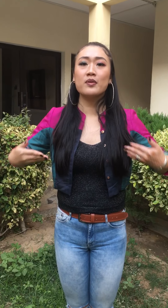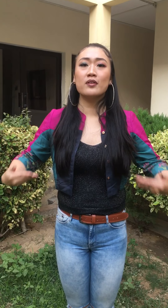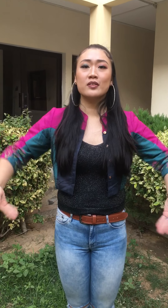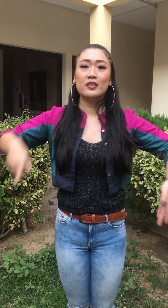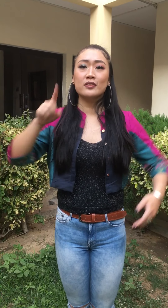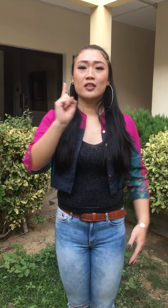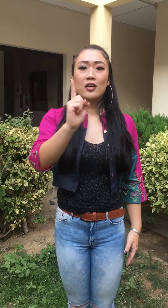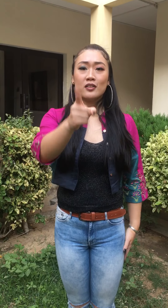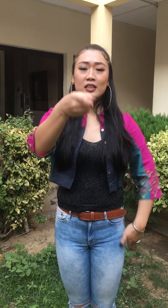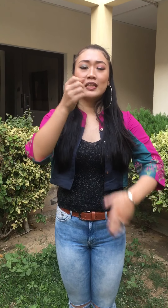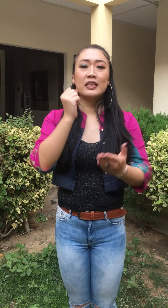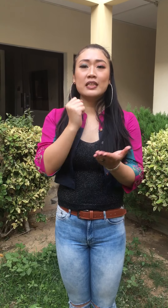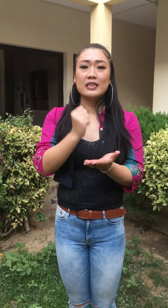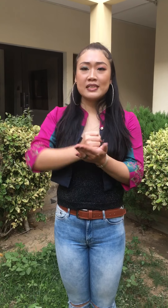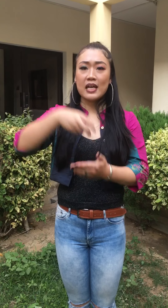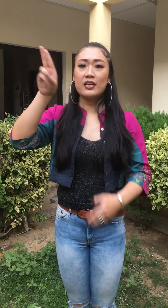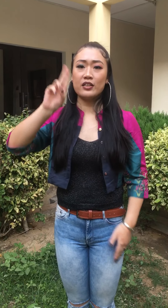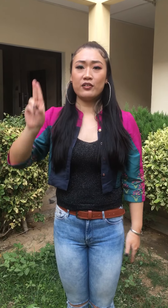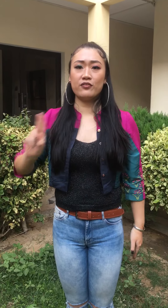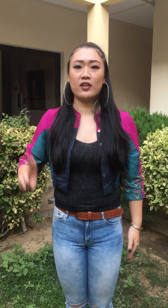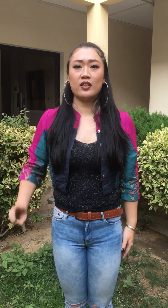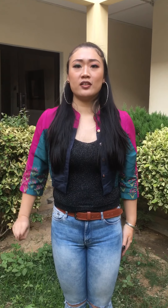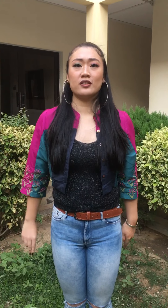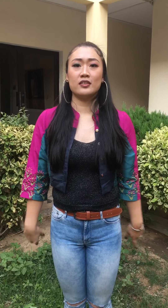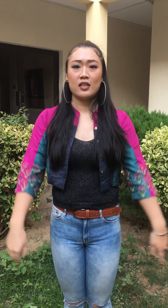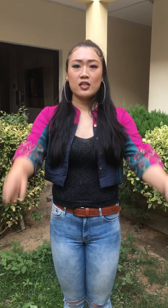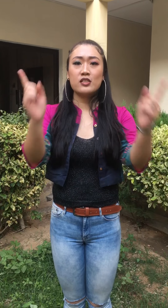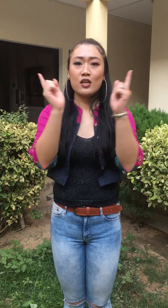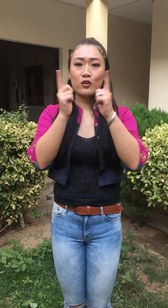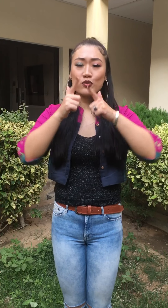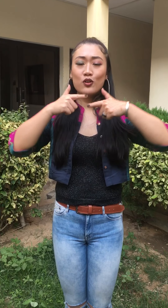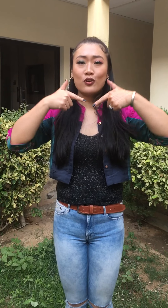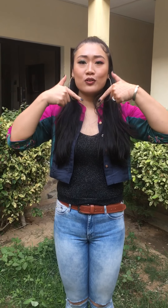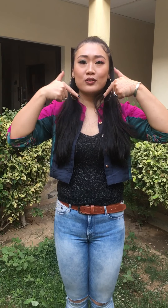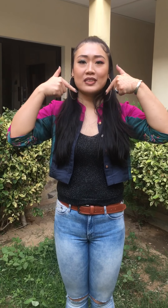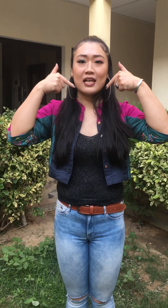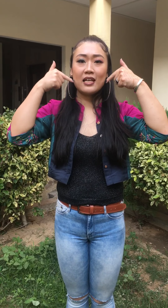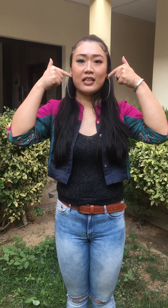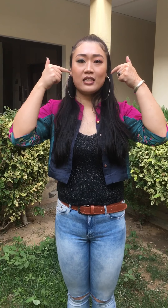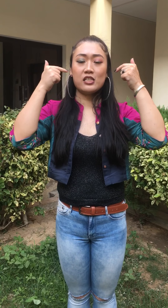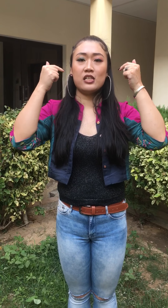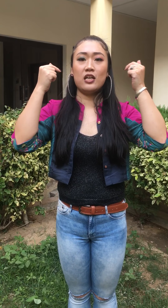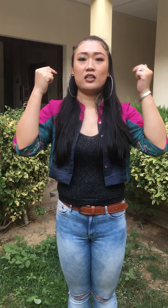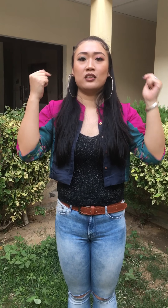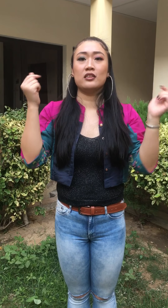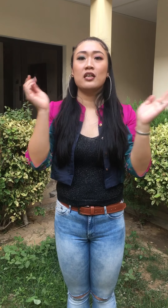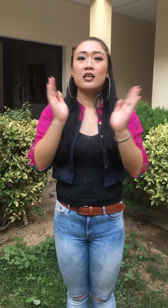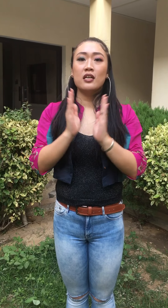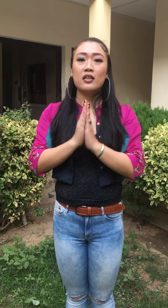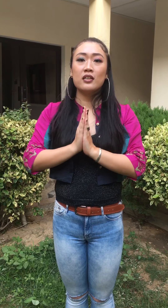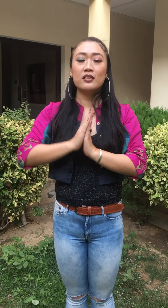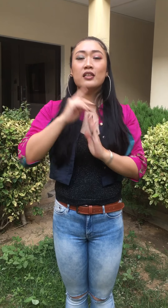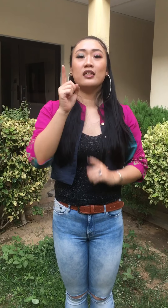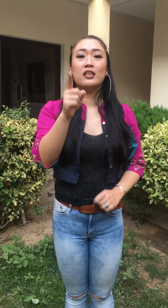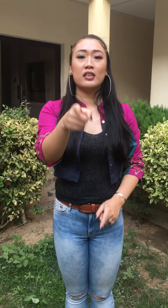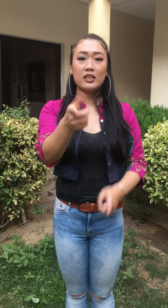茫漫长你在何方，笑容在脸上和你